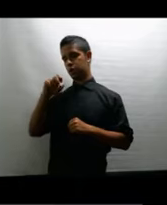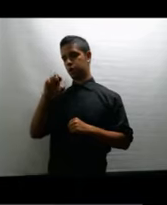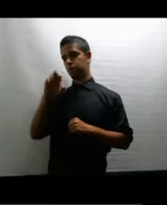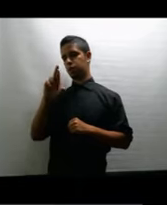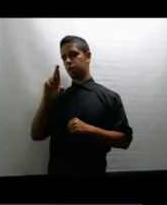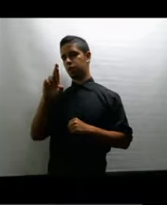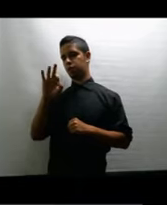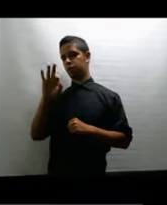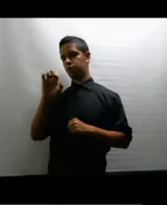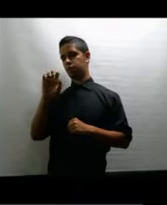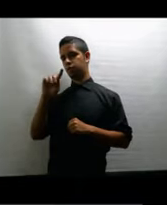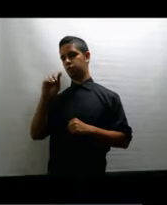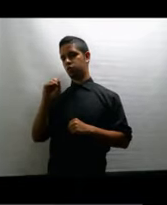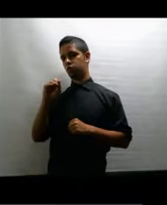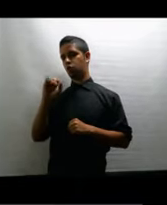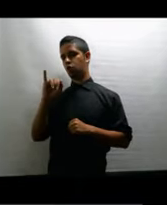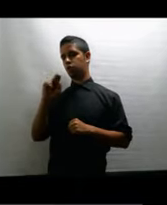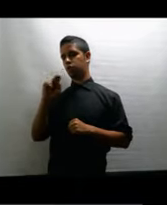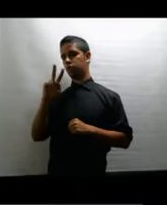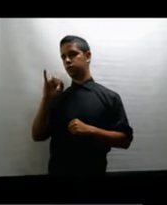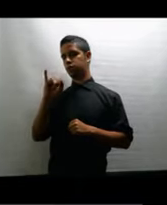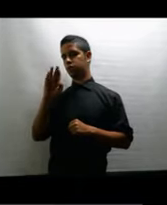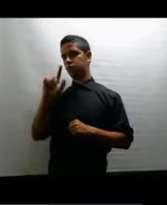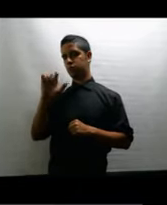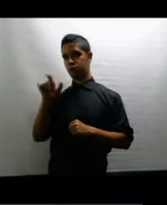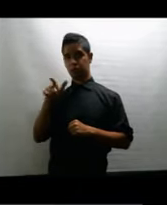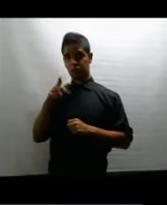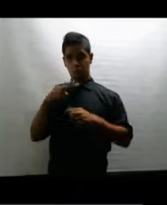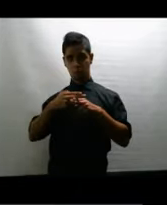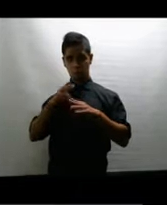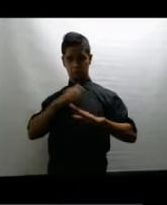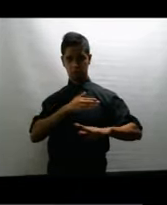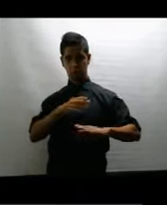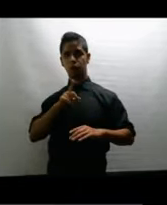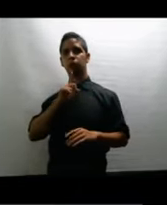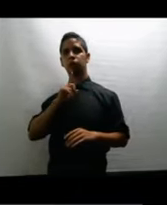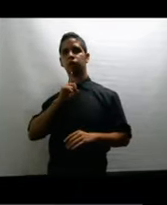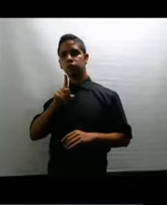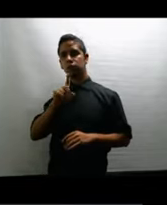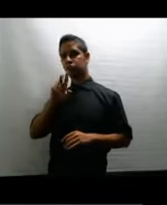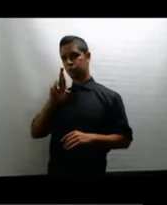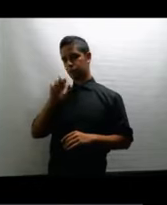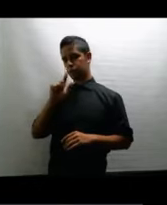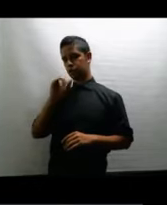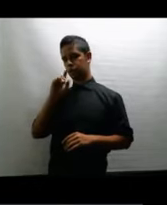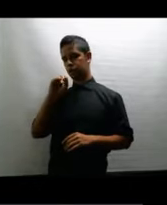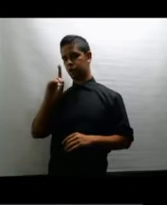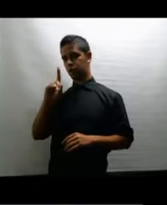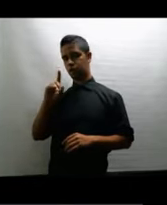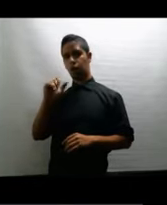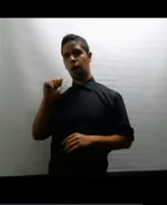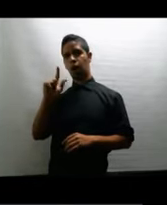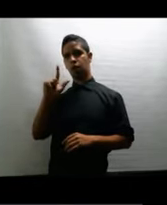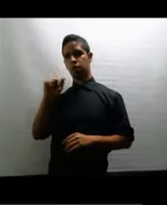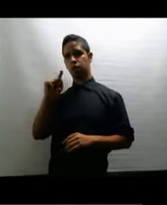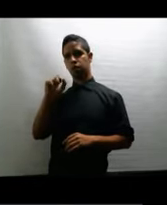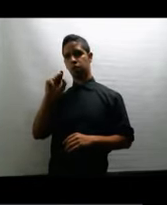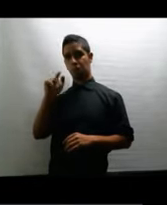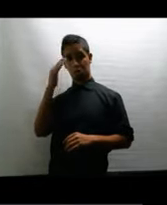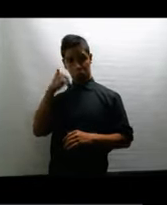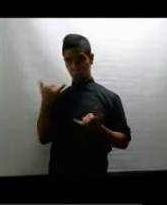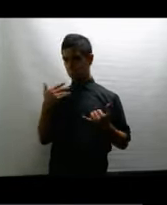¿Y esa canción se llama? Realidad Alterna. Gracias. Porque estábamos, ¿verdad?, hablando. Digo, mira, pero vamos a poner una música tuya. Sí.